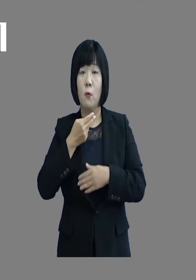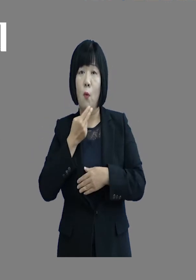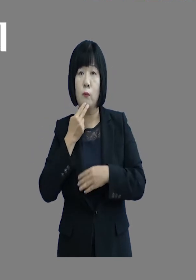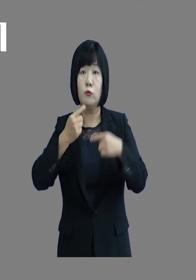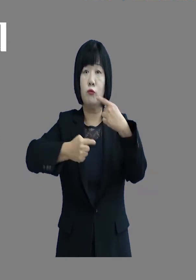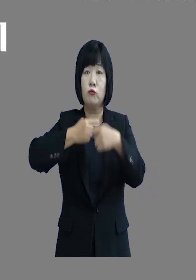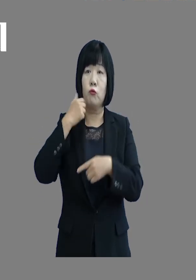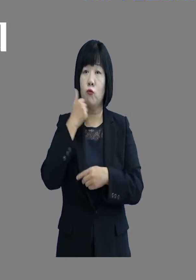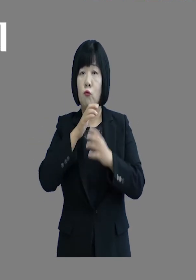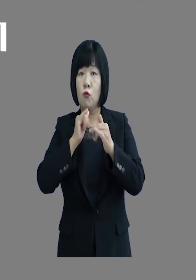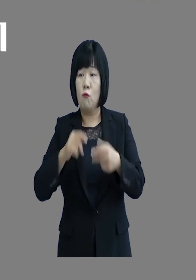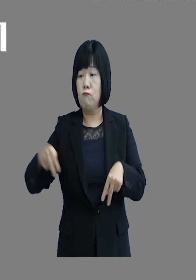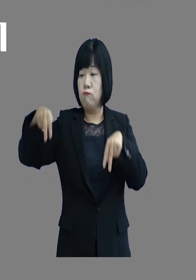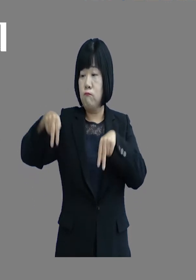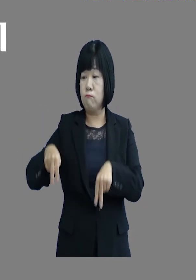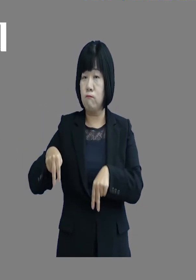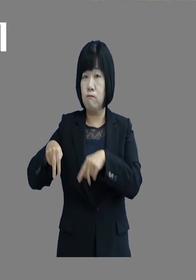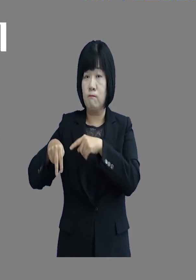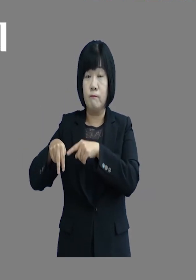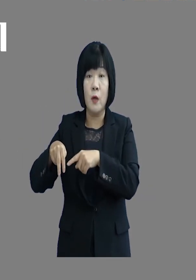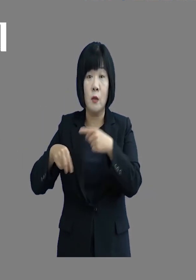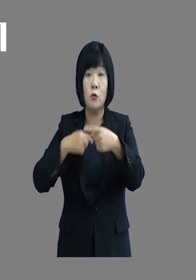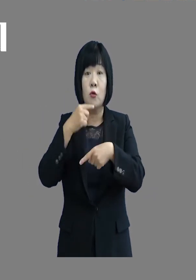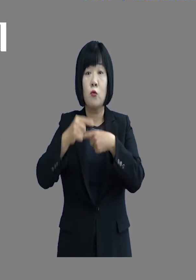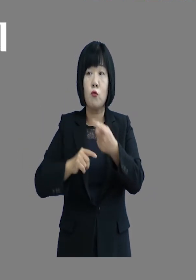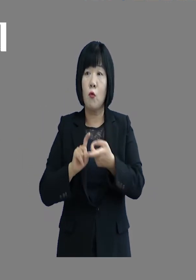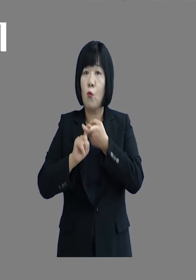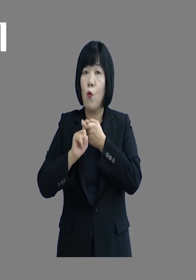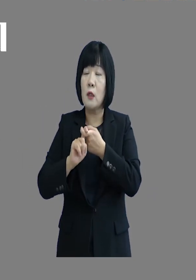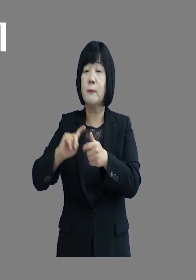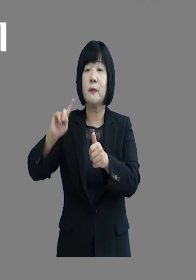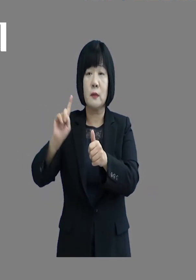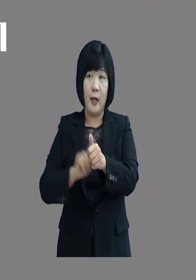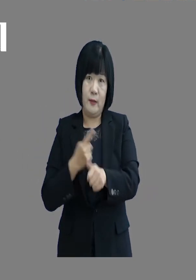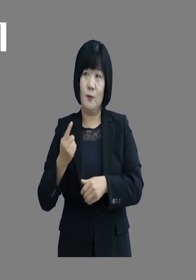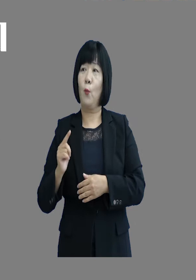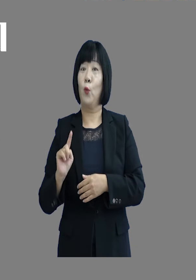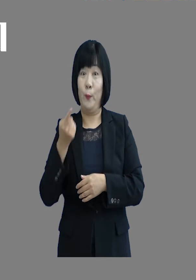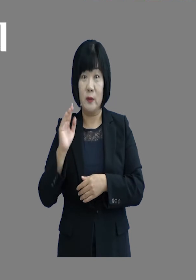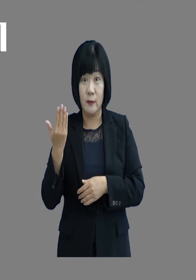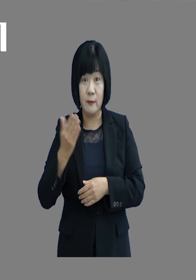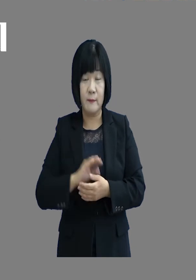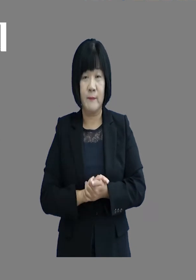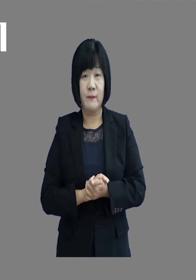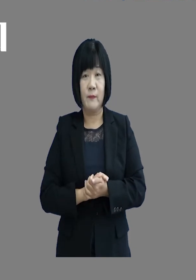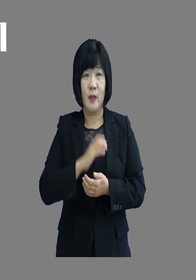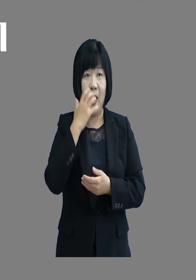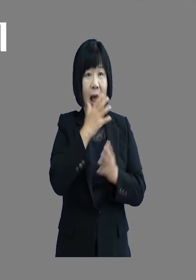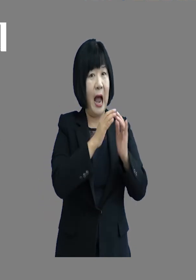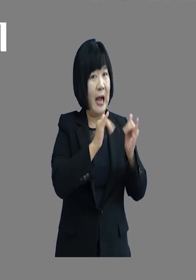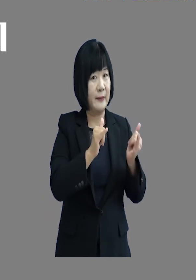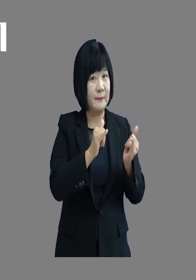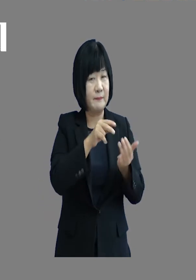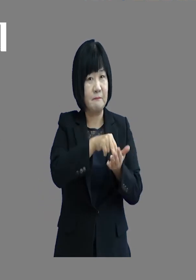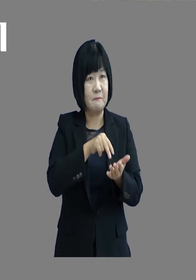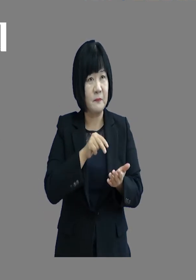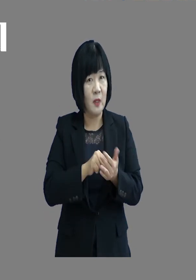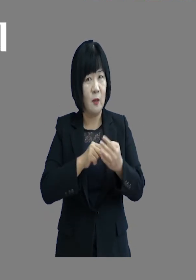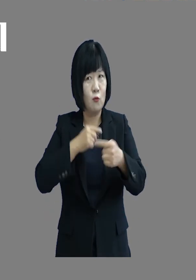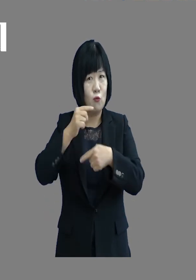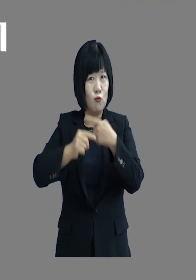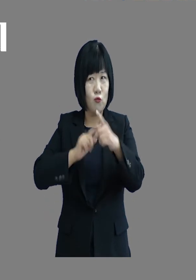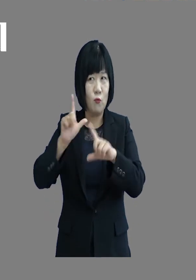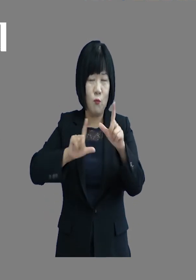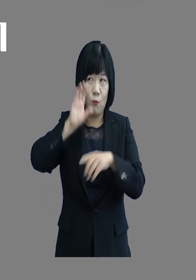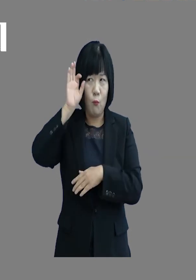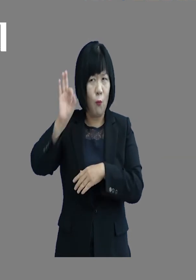수어 통역사가 등장하자 수어에 대한 관심이 자연스럽게 높아지기도 했는데요. 청인들은 이 수어에 대해